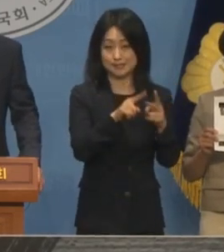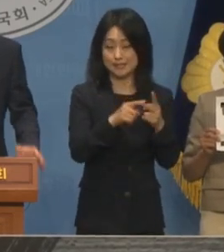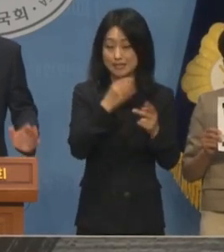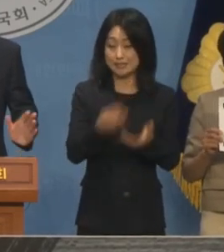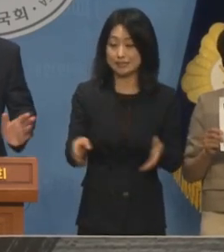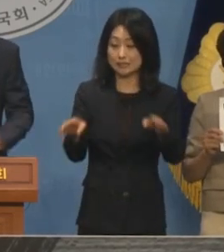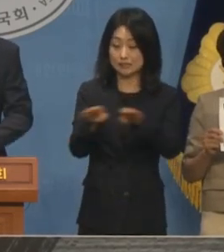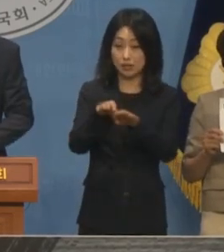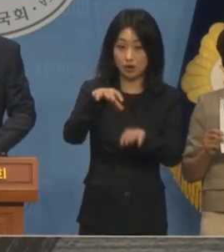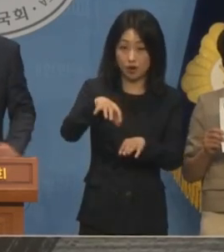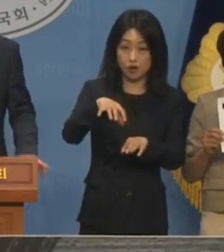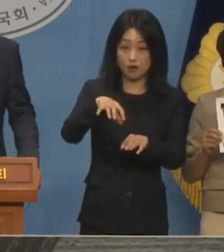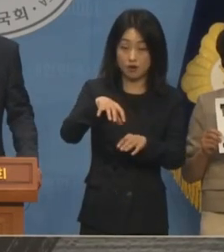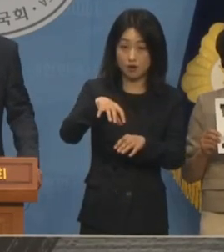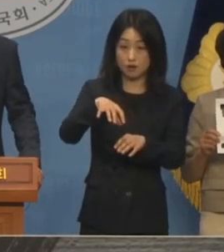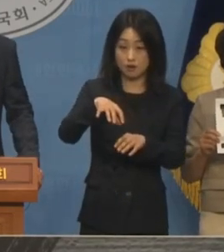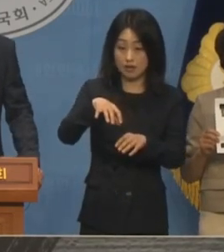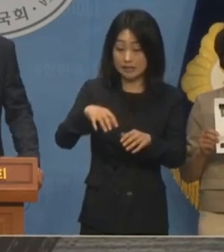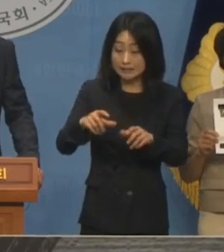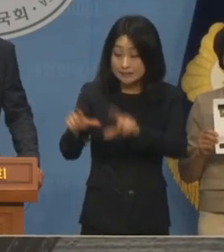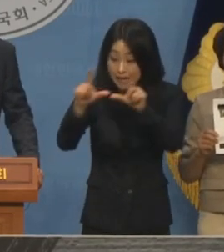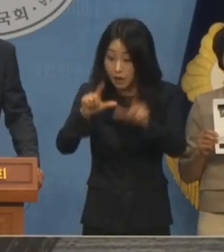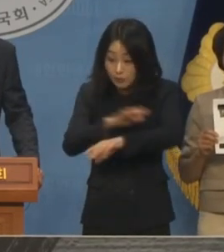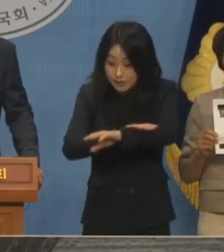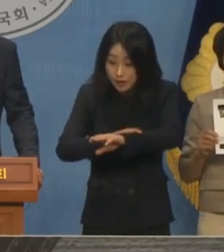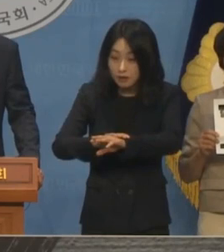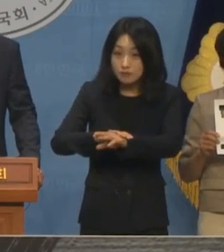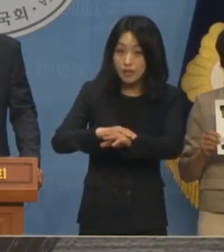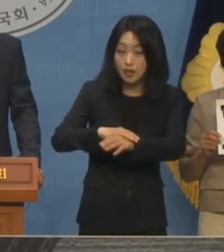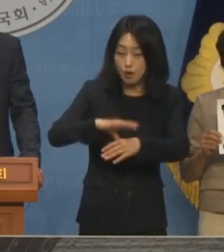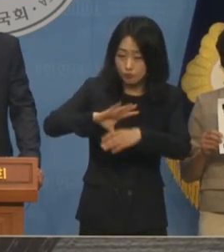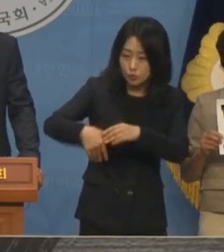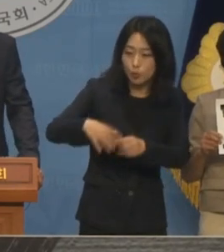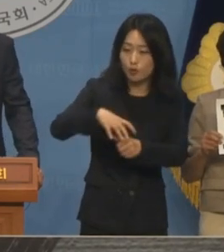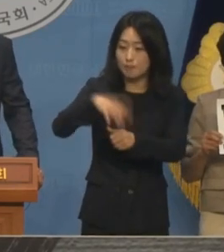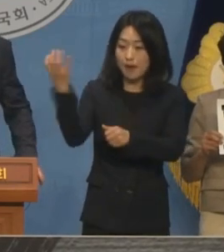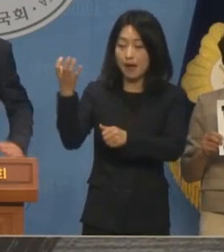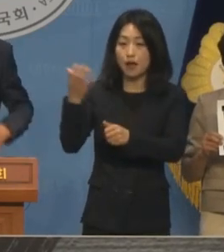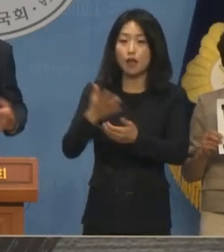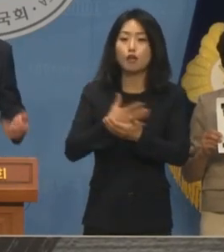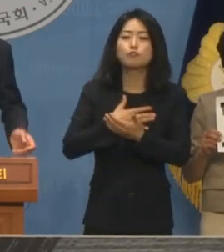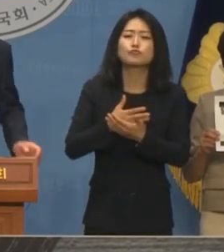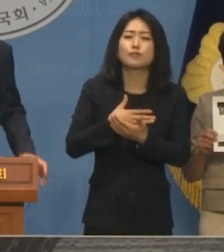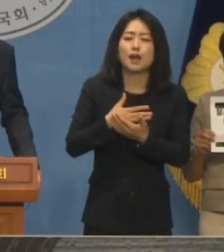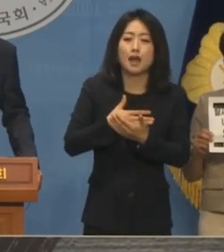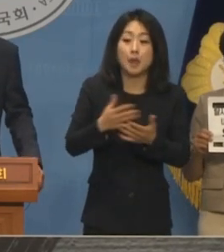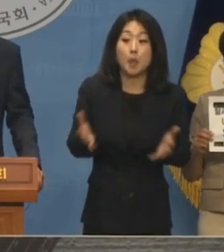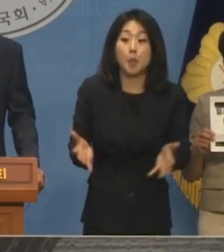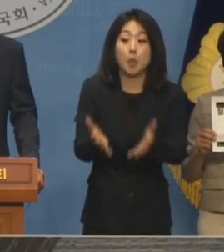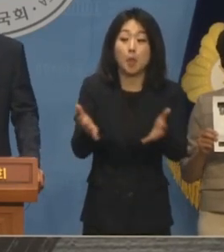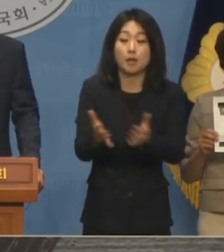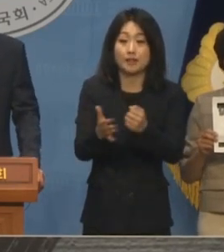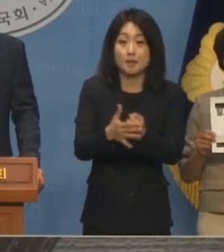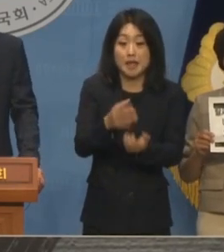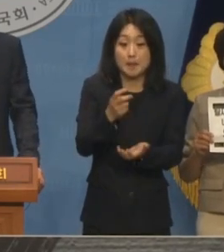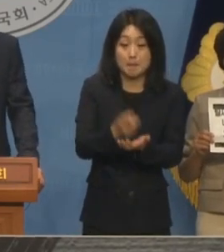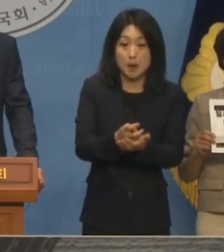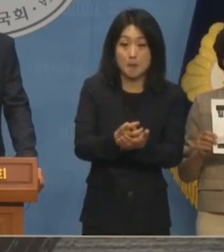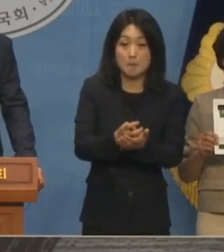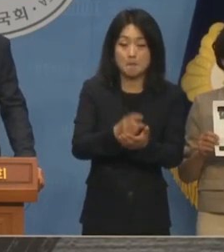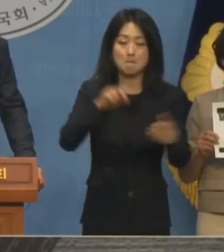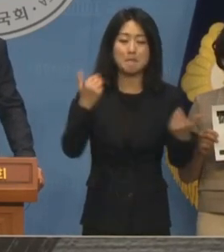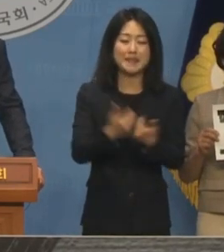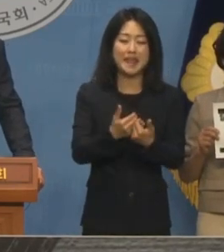당사자들을 무조건 강제로 탈시설 시키는 것 아니냐 하는 그런 불안감을 증폭시켜가면서 이 탈시설 조례를